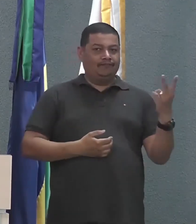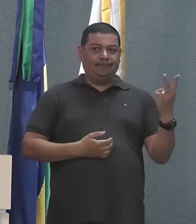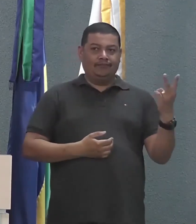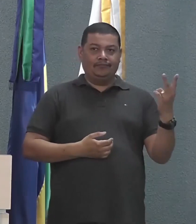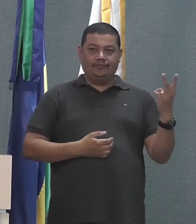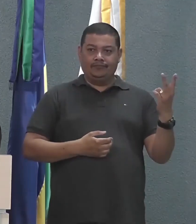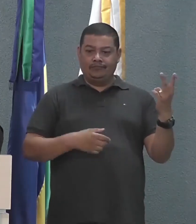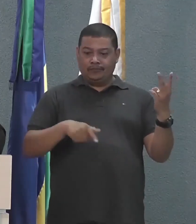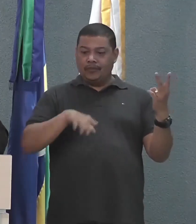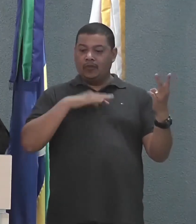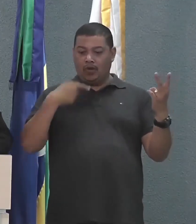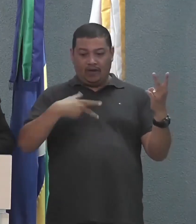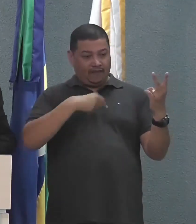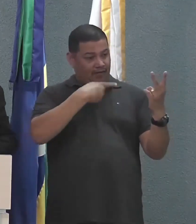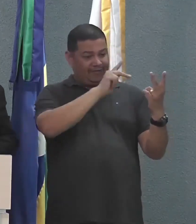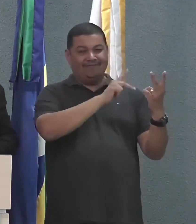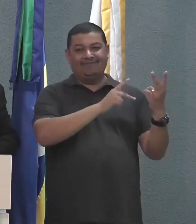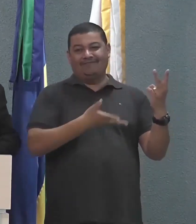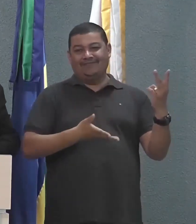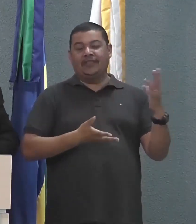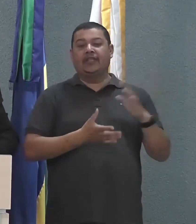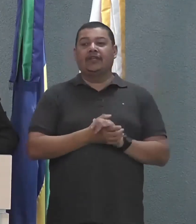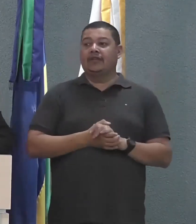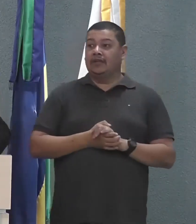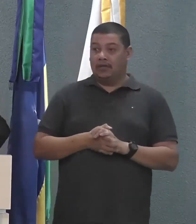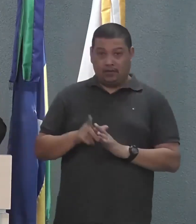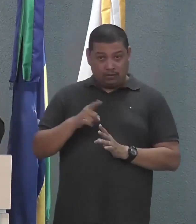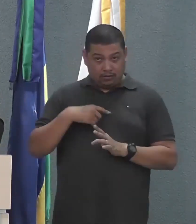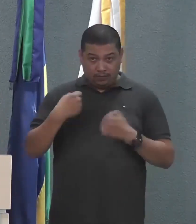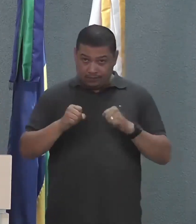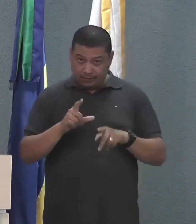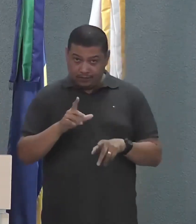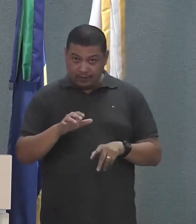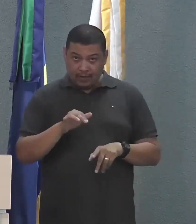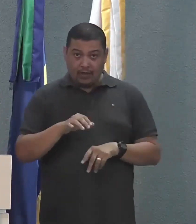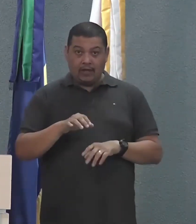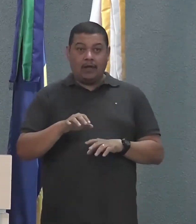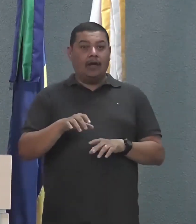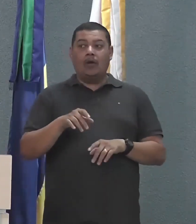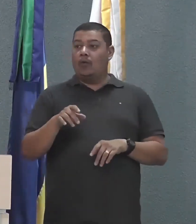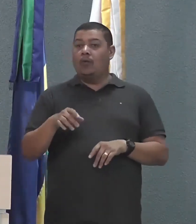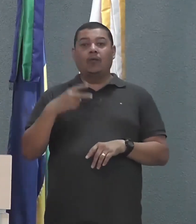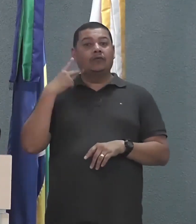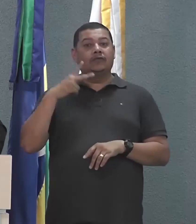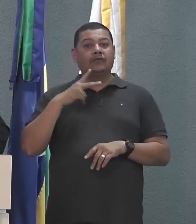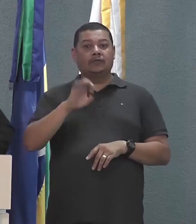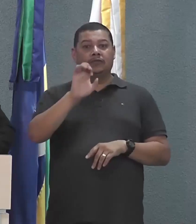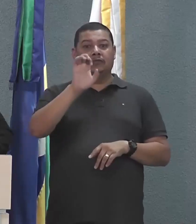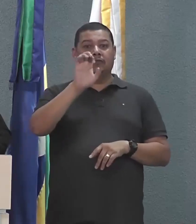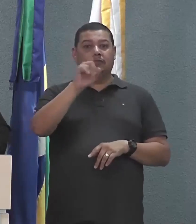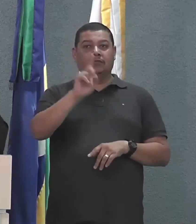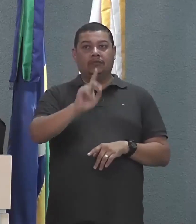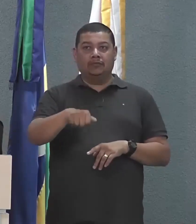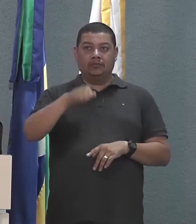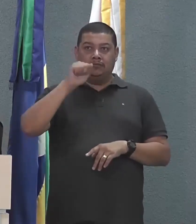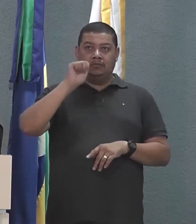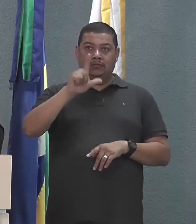Eu sei que seria um sonho, até a gente tem que ser justo, o vereador Ezequiel levantou uma bandeira aqui para que